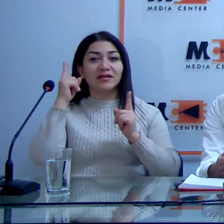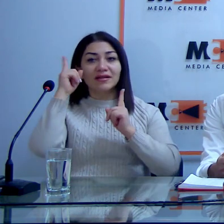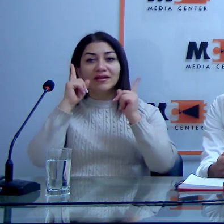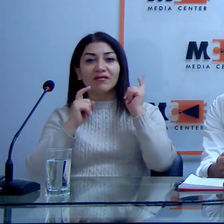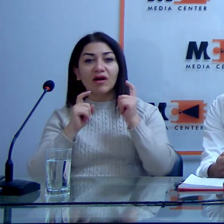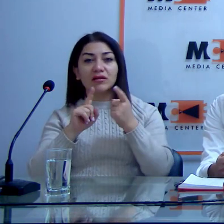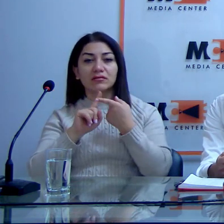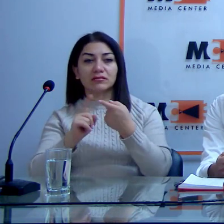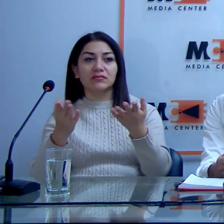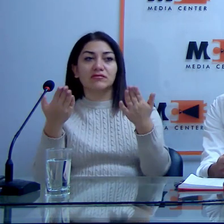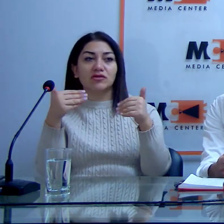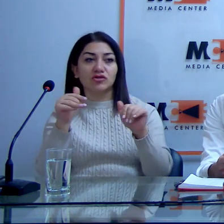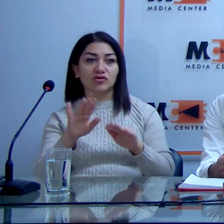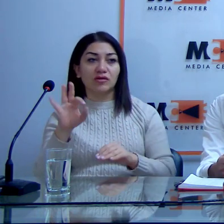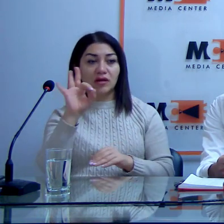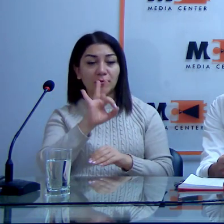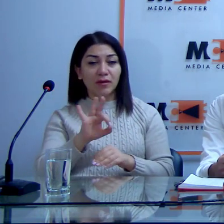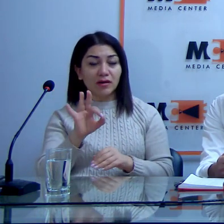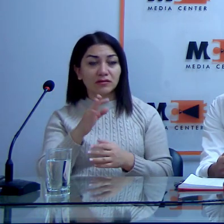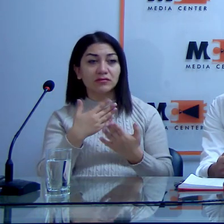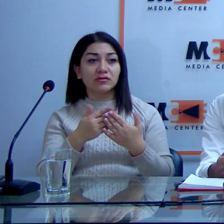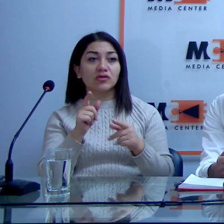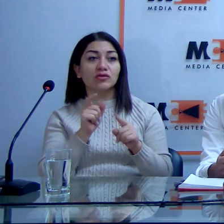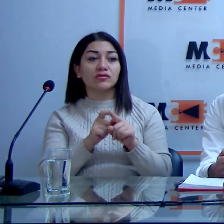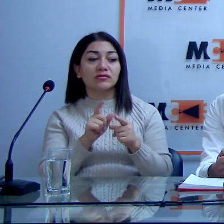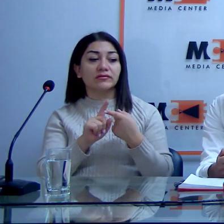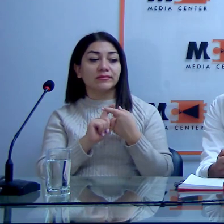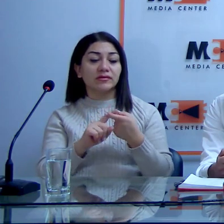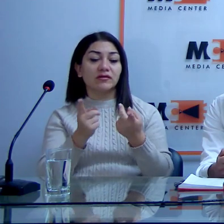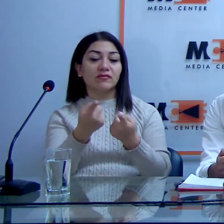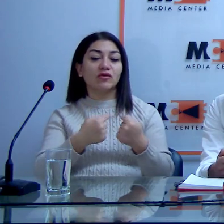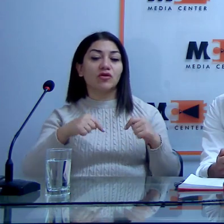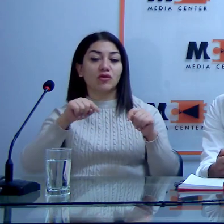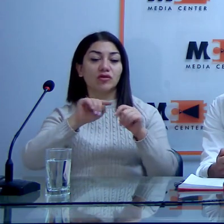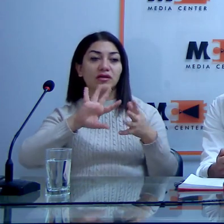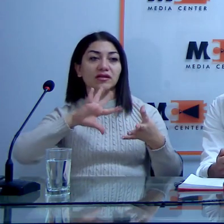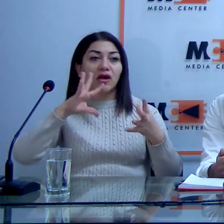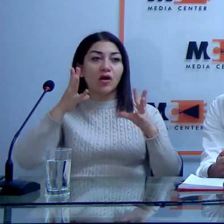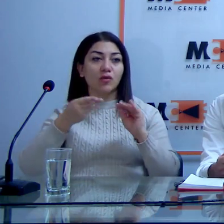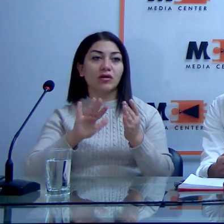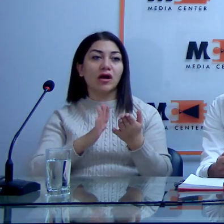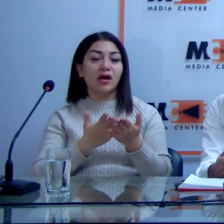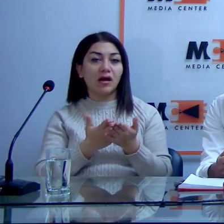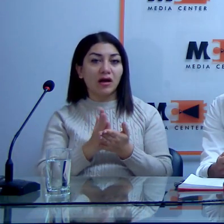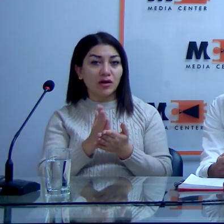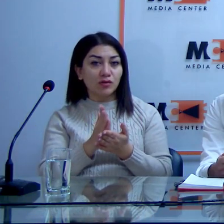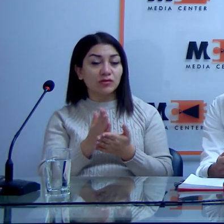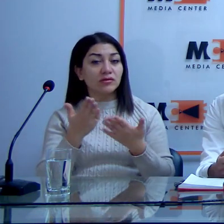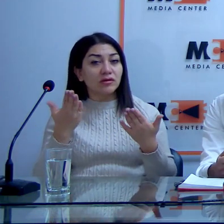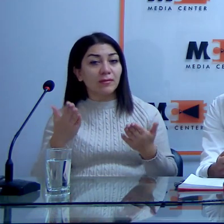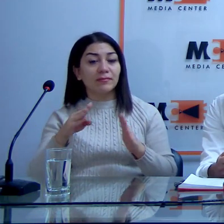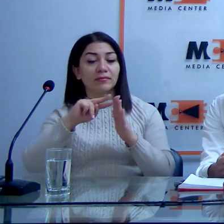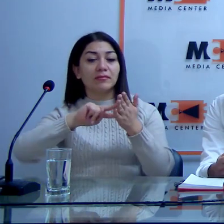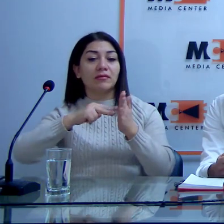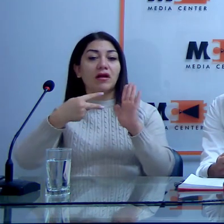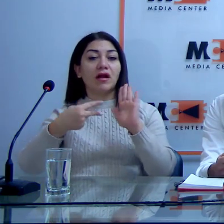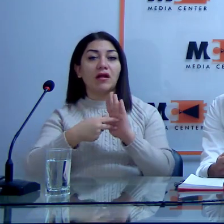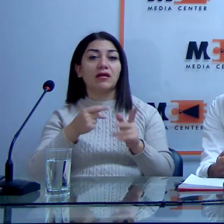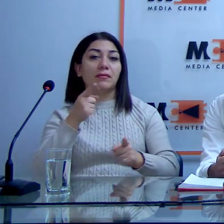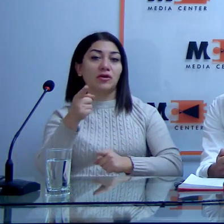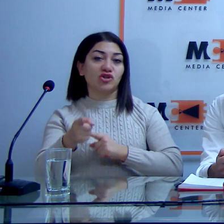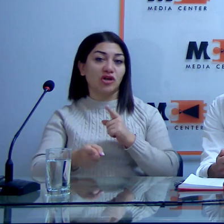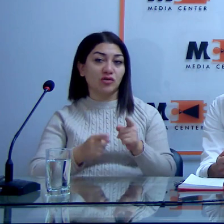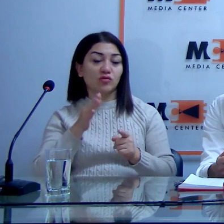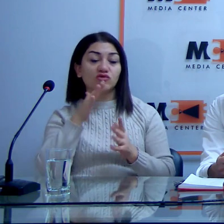որոշումների կայացման համար, հատկապես երբ որ խոսք է գնում ոլորտի ընդհանուր քաղաքականությունը կամ ռազմավարությունը մշակելու